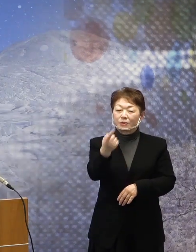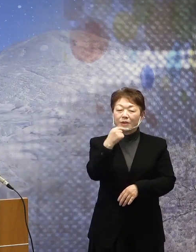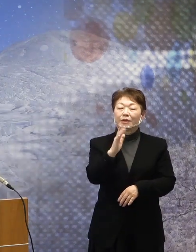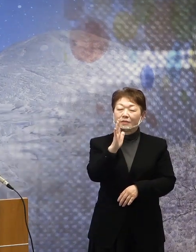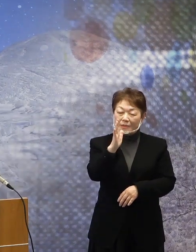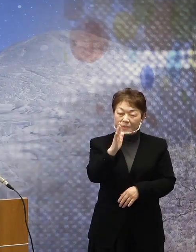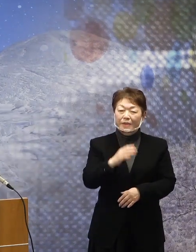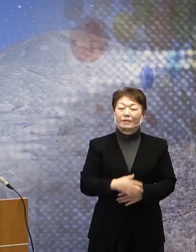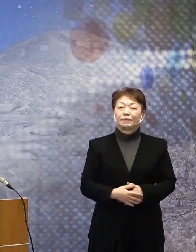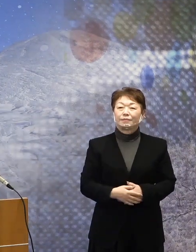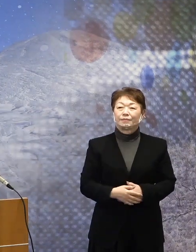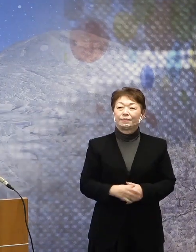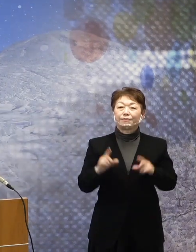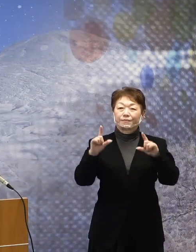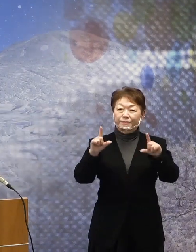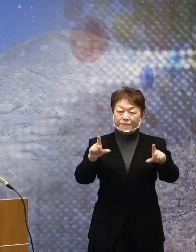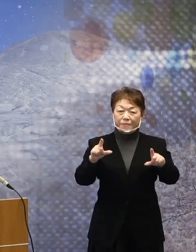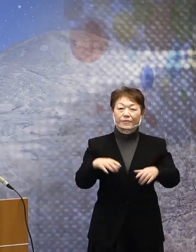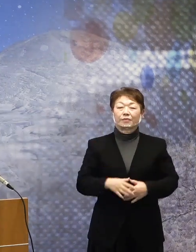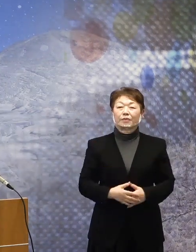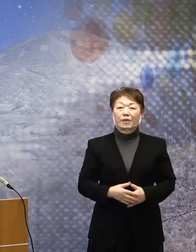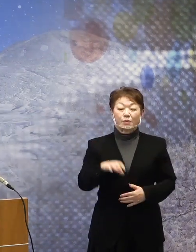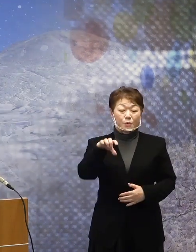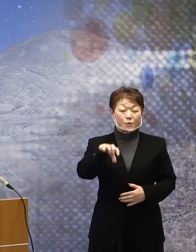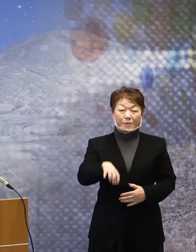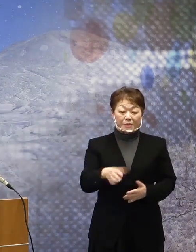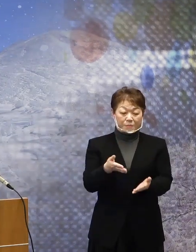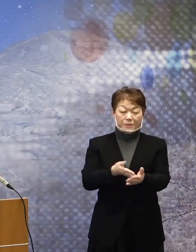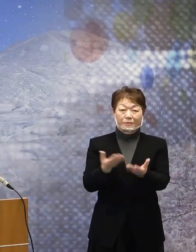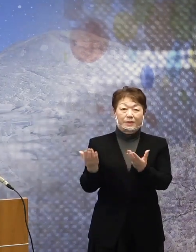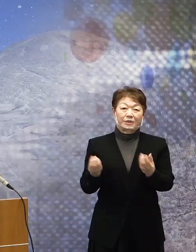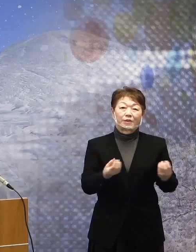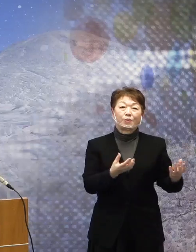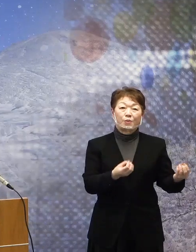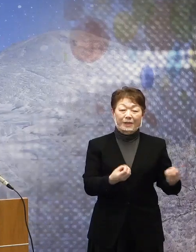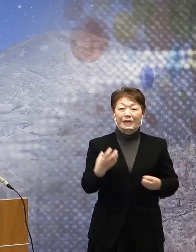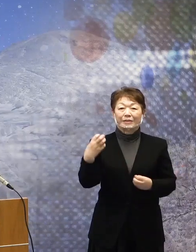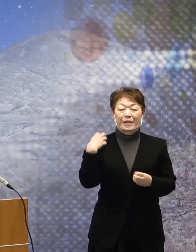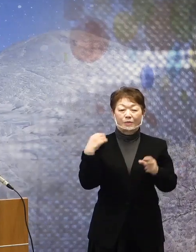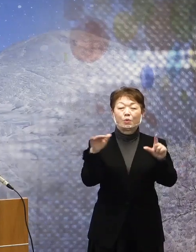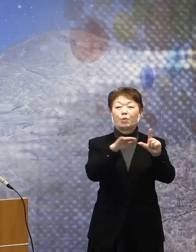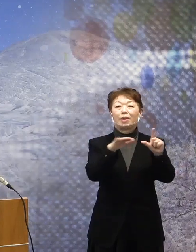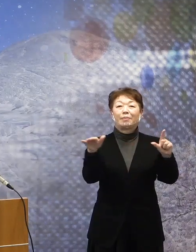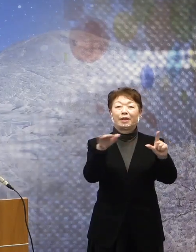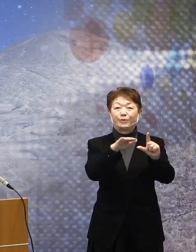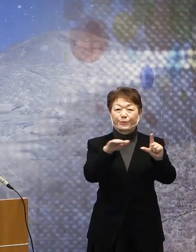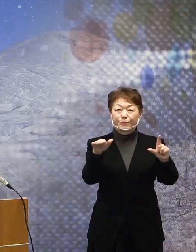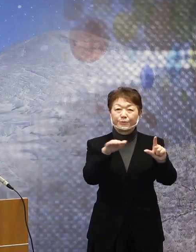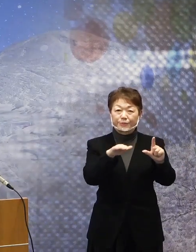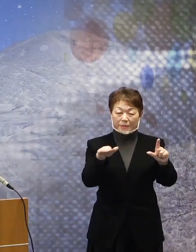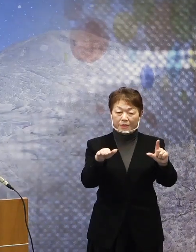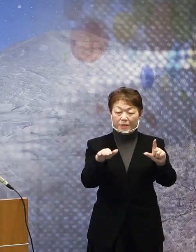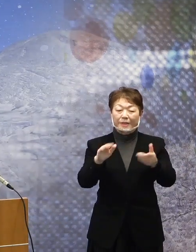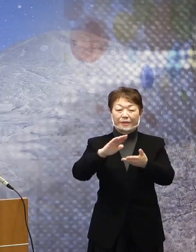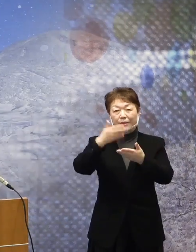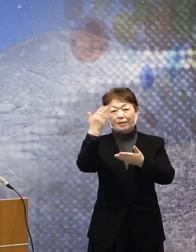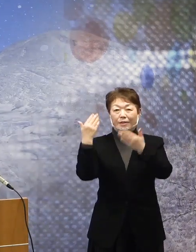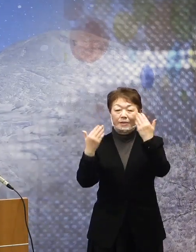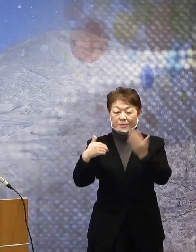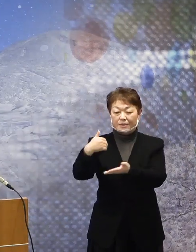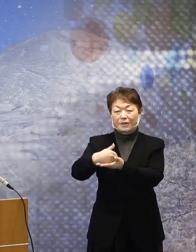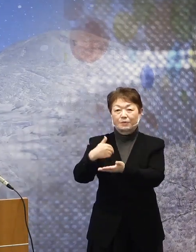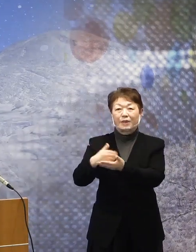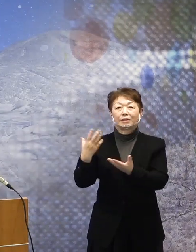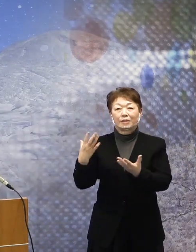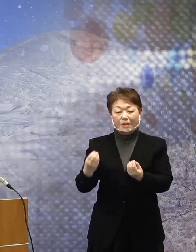もらえますでしょうか。 はい、もちろんこの場でもご説明申し上げましたが、担当レベルの丁寧に説明に伺いまして、まあ、そうした